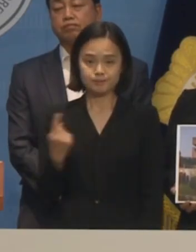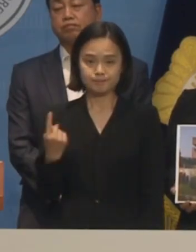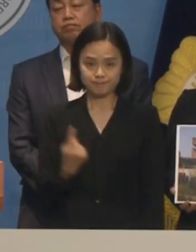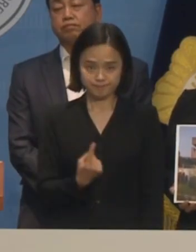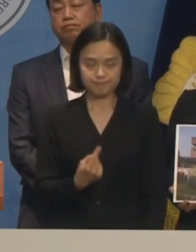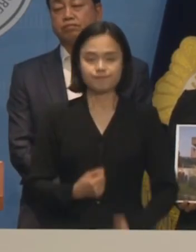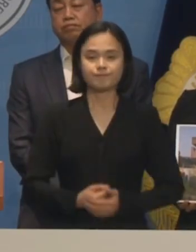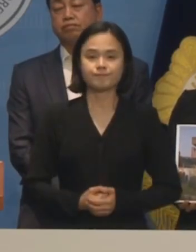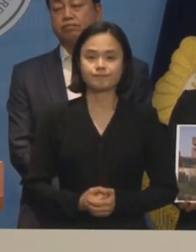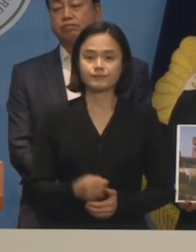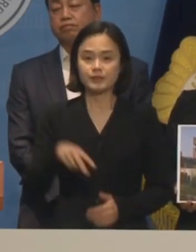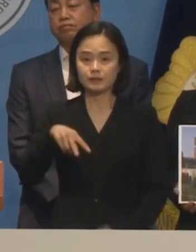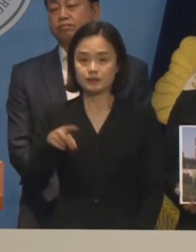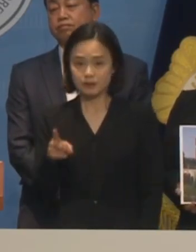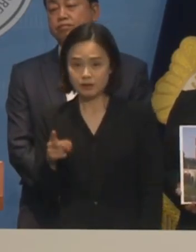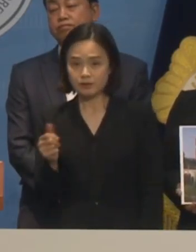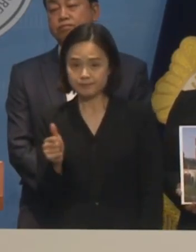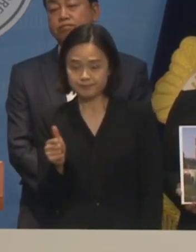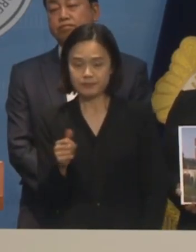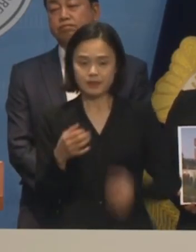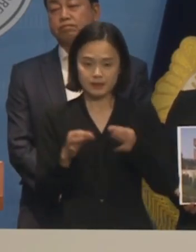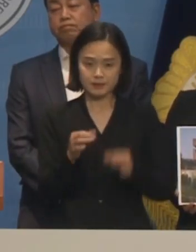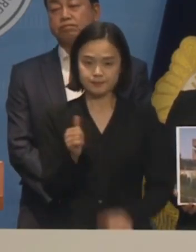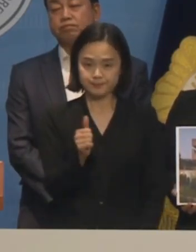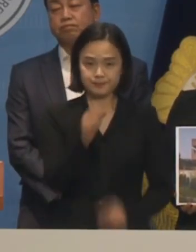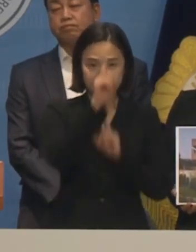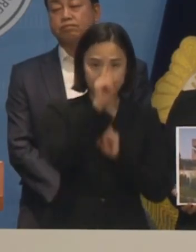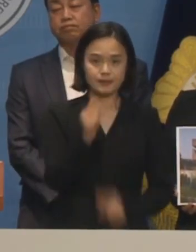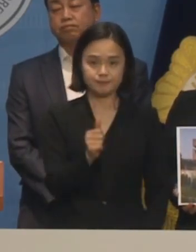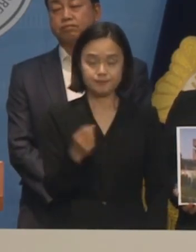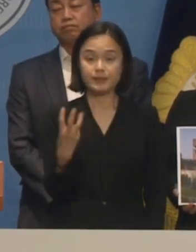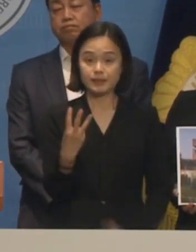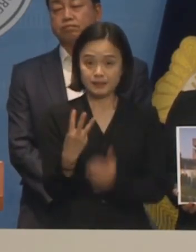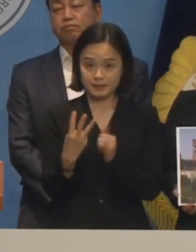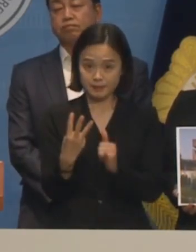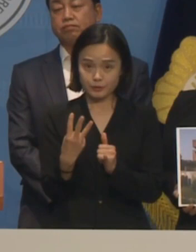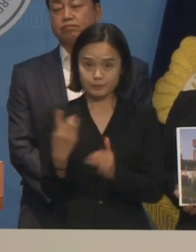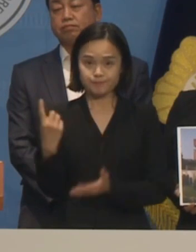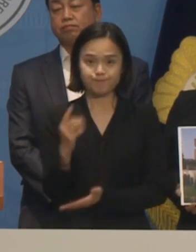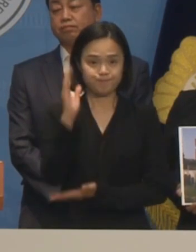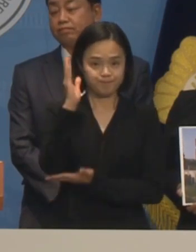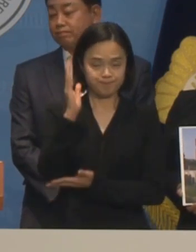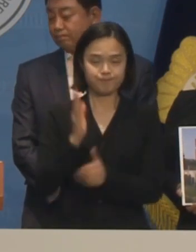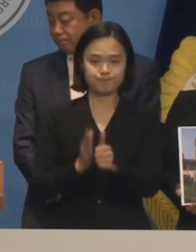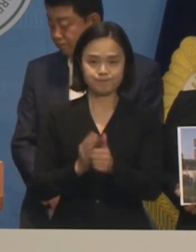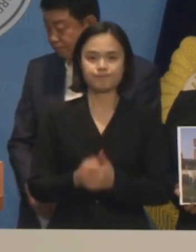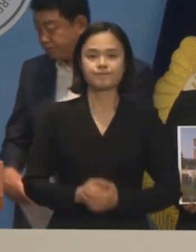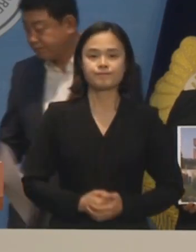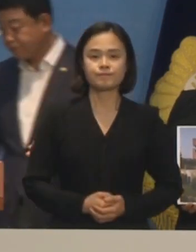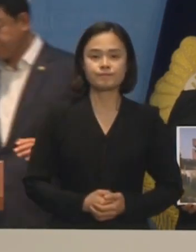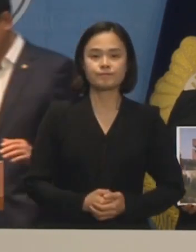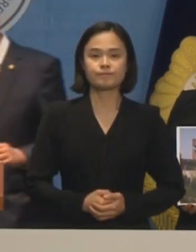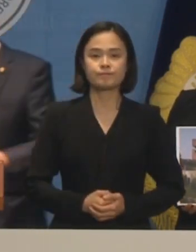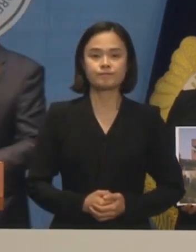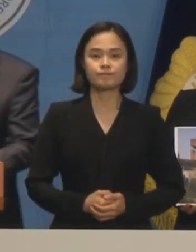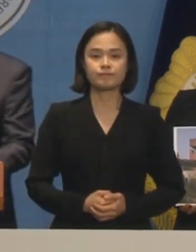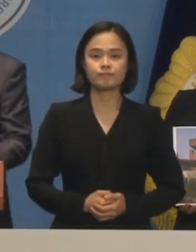대표 의원님, 김성준 의원님, 이민호 의원님 이렇게 세 분이 기자회견문을 낭독해 주시겠습니다.